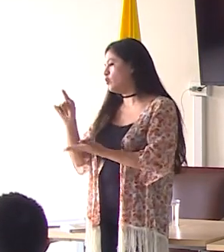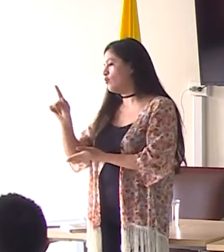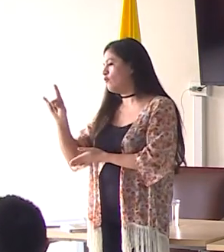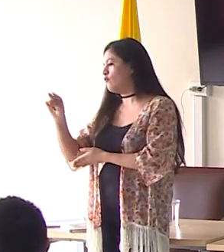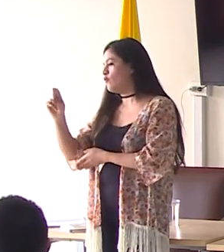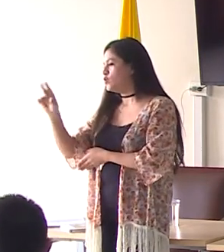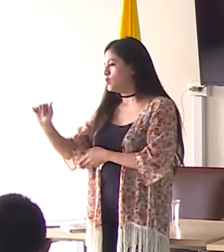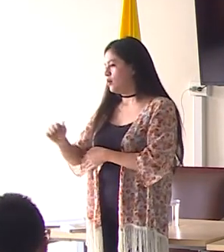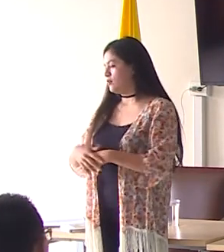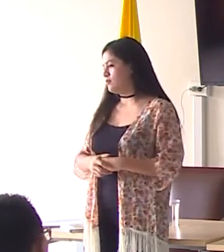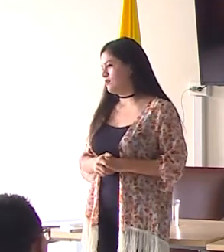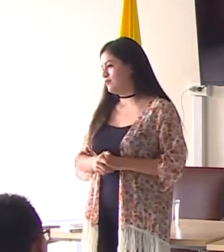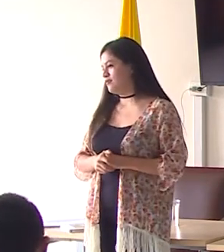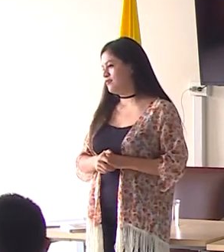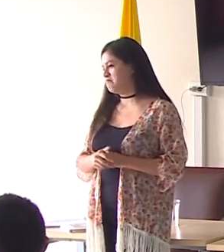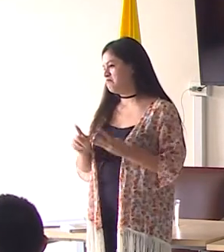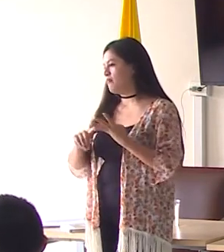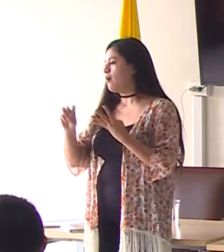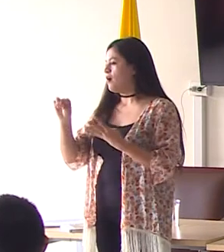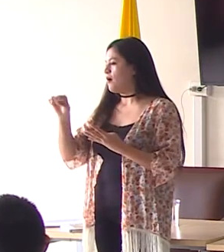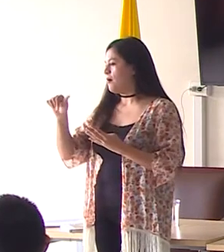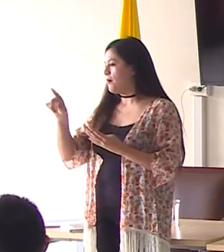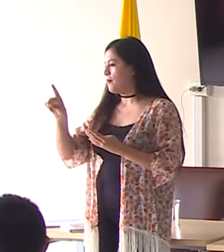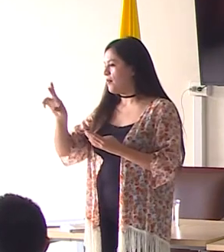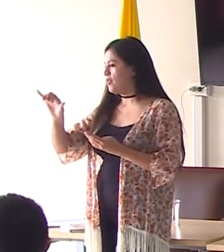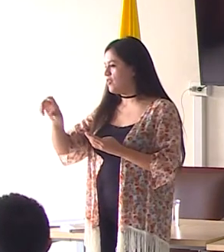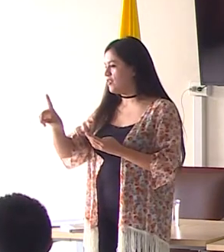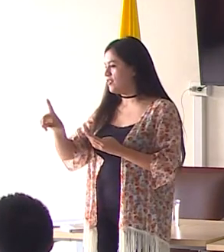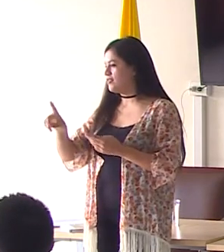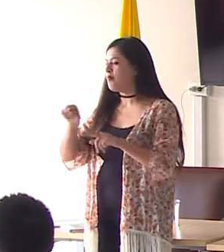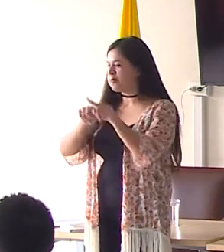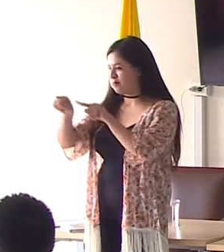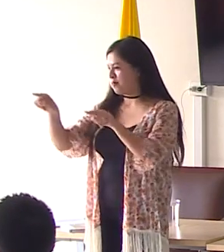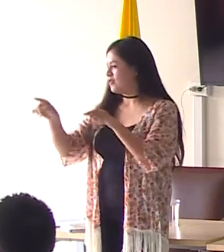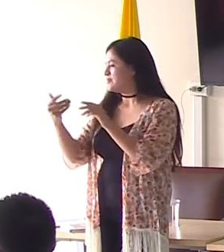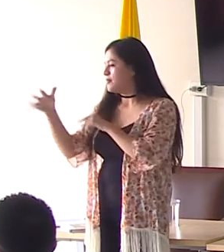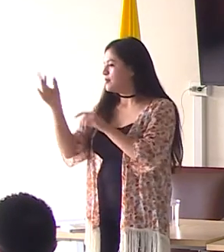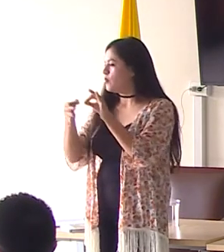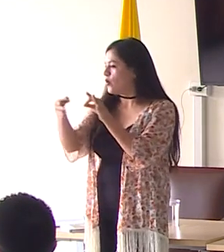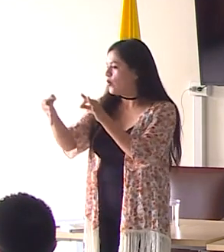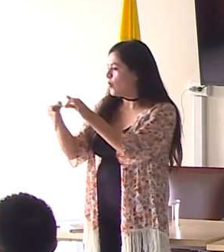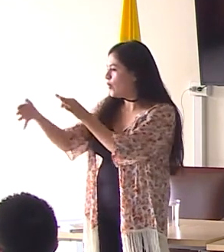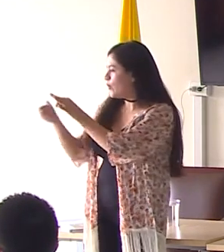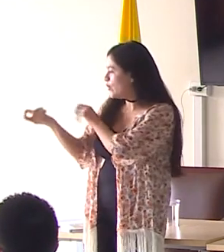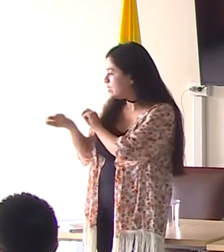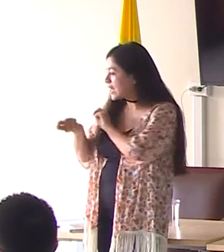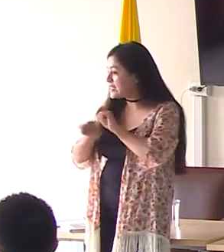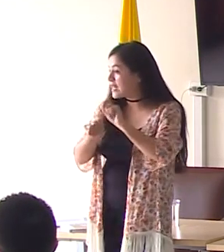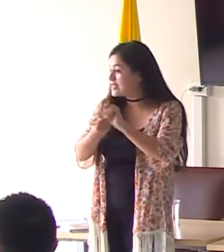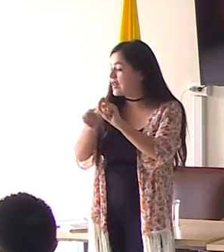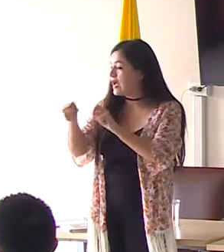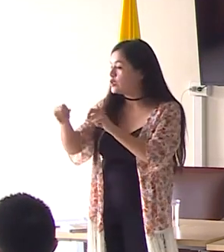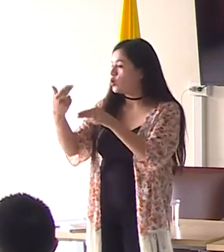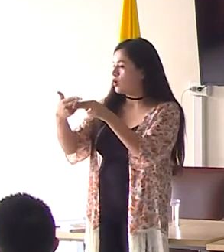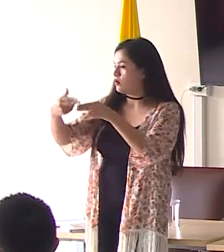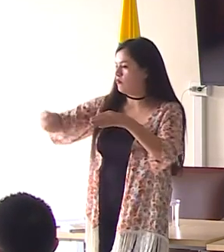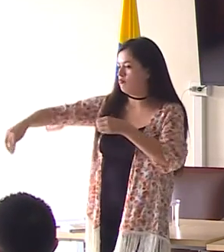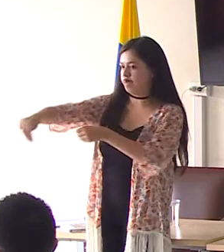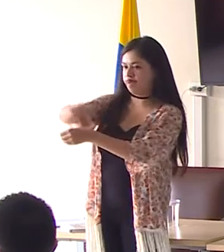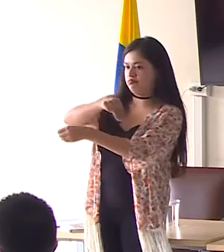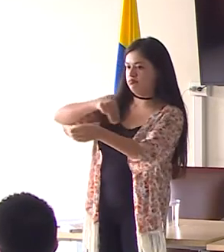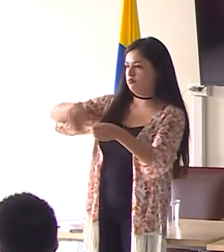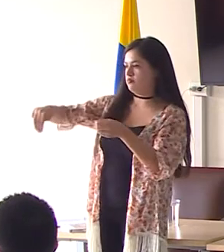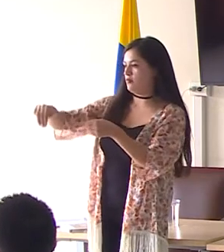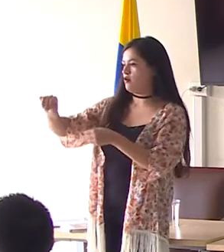la visión del distrito frente a lo que podría hacer a la región metropolitana de bogotá mientras que la gobernación tiene una visión un poco más